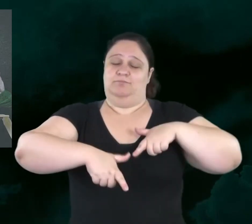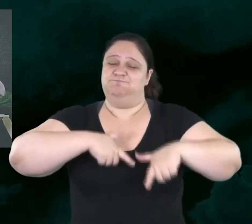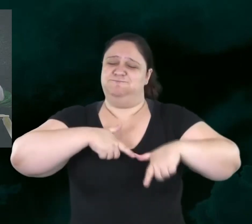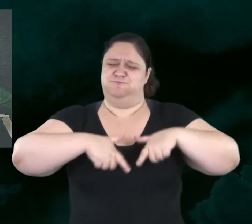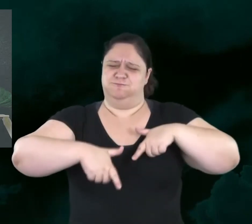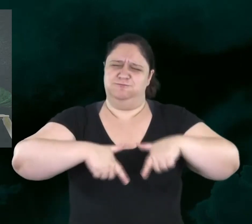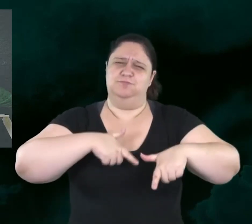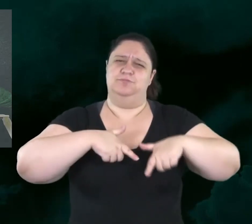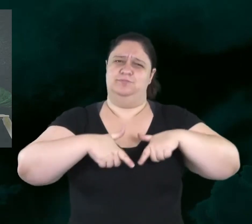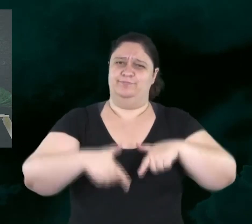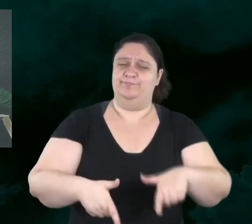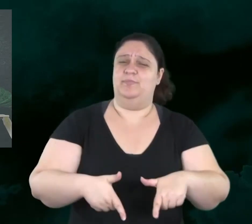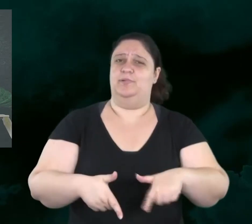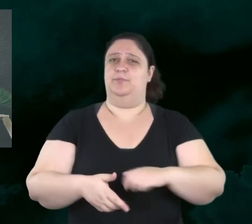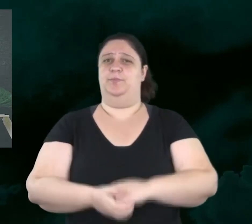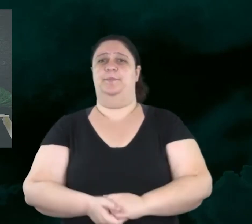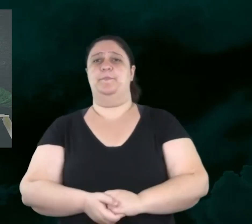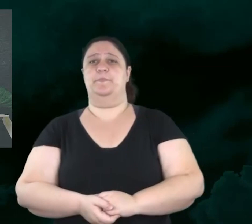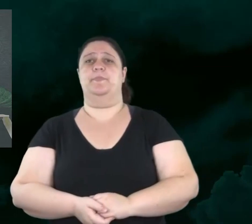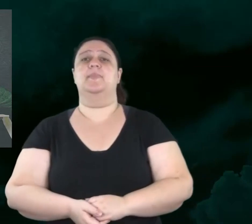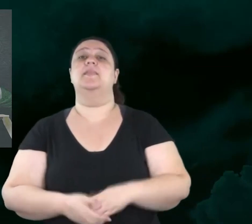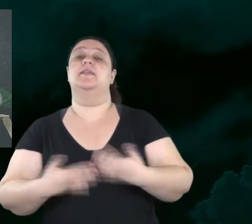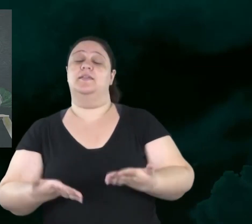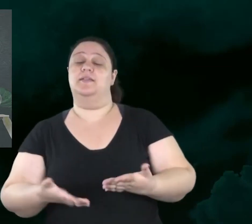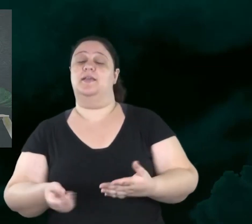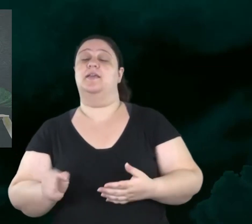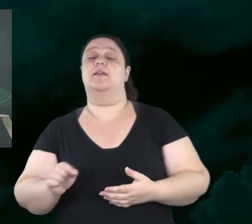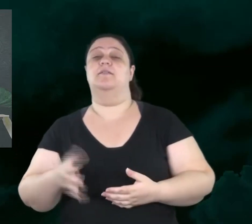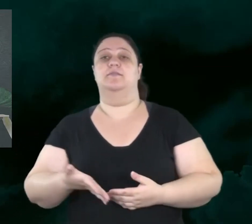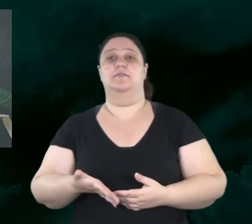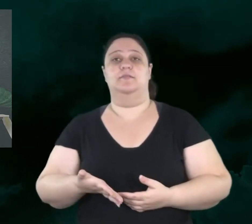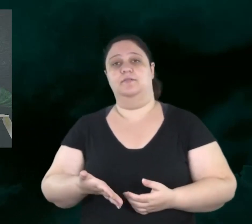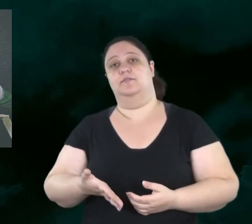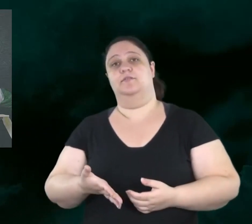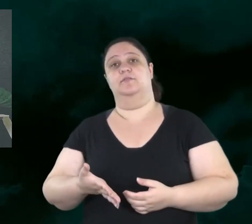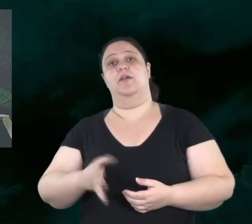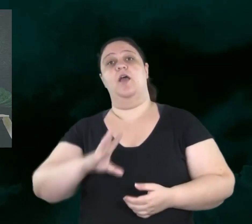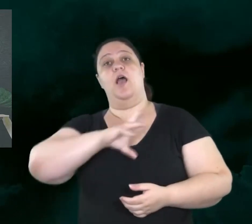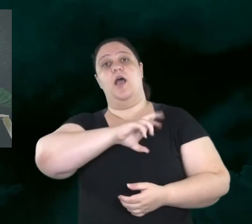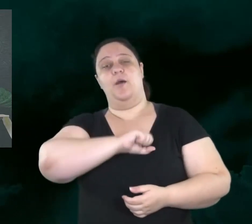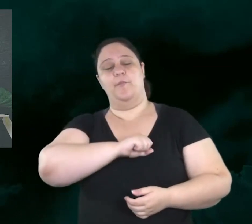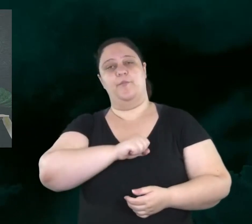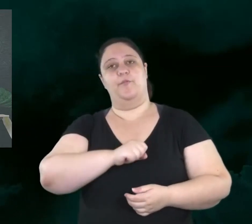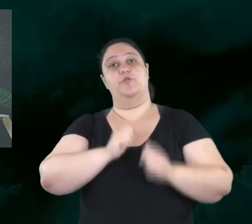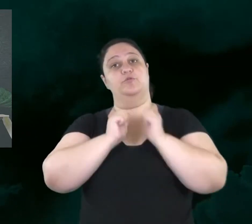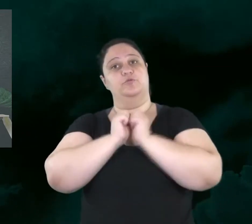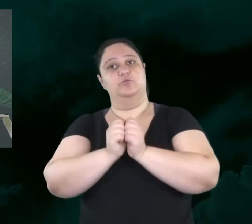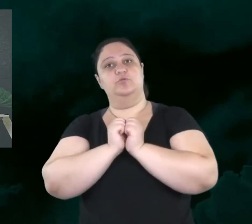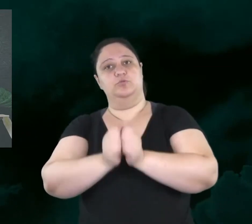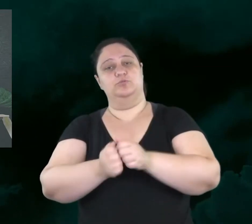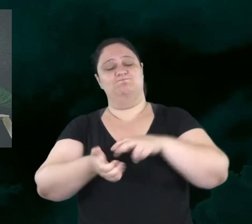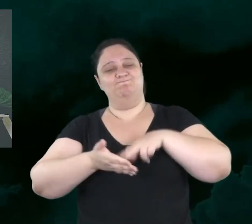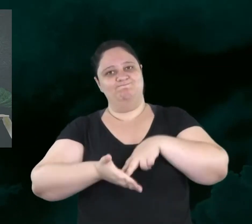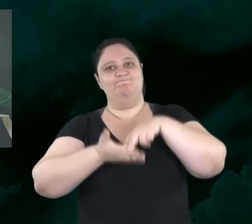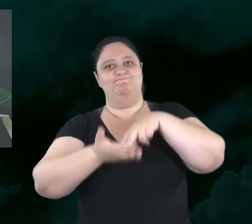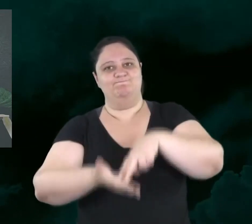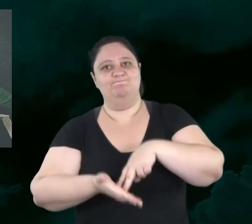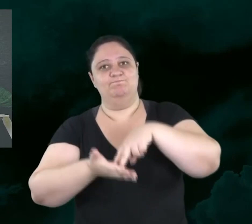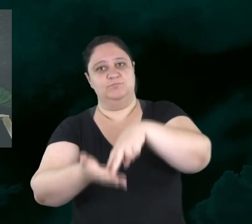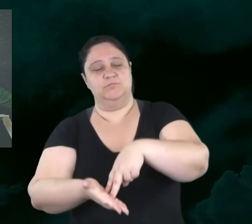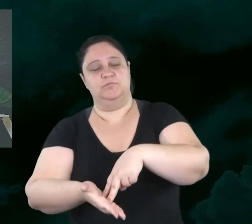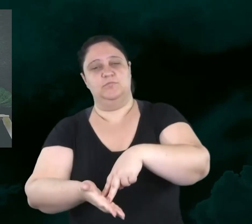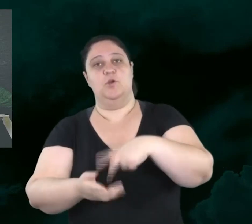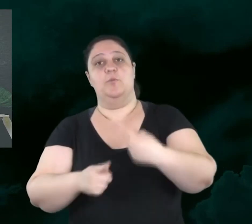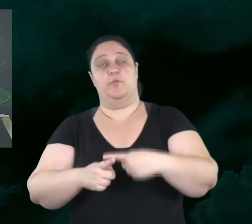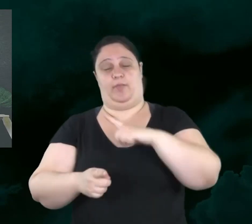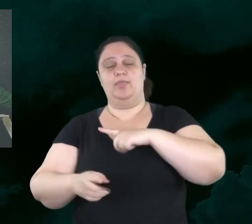própria essência de Deus, que é amor, e o amor com a perseverança, porque nós temos a esperança